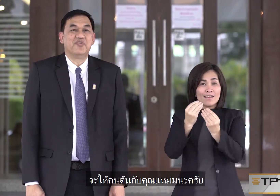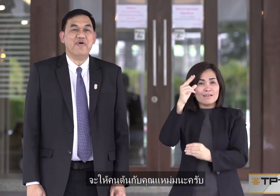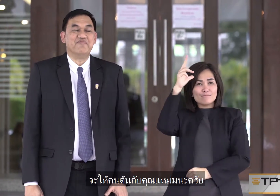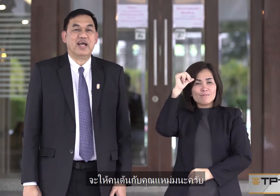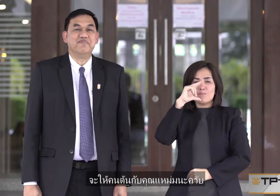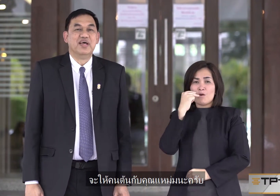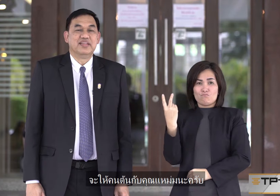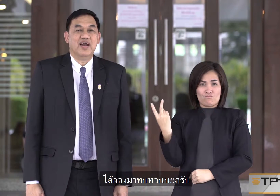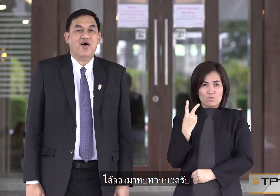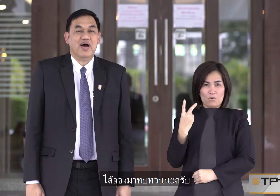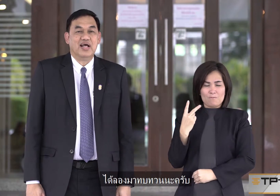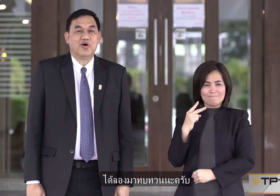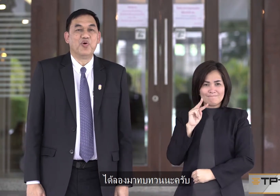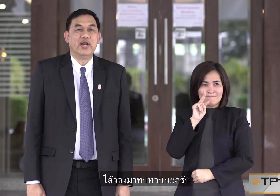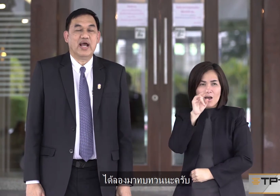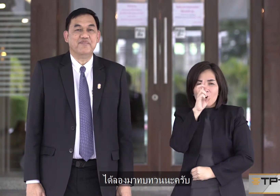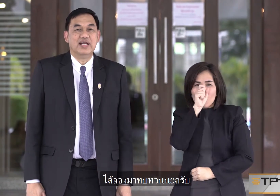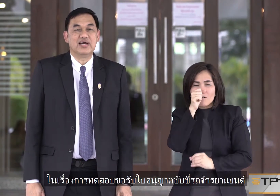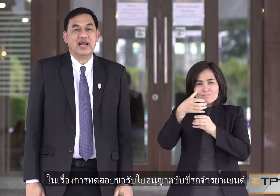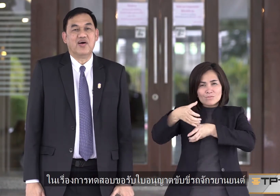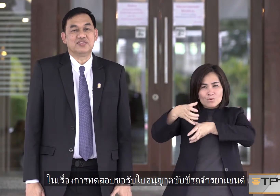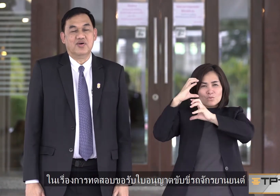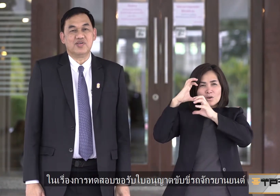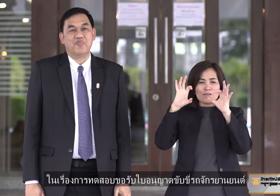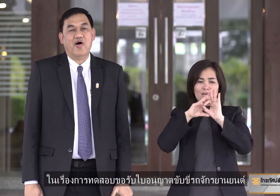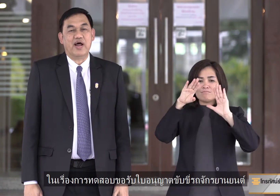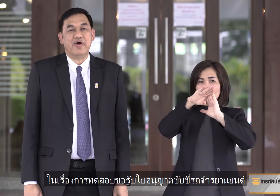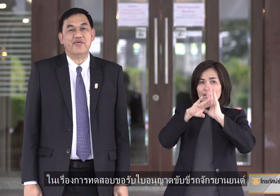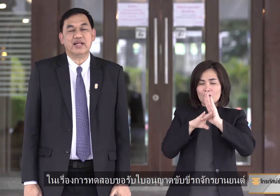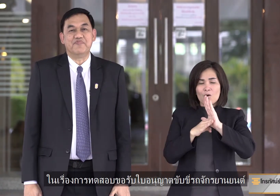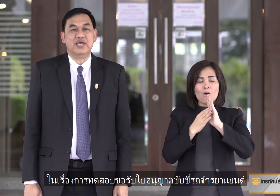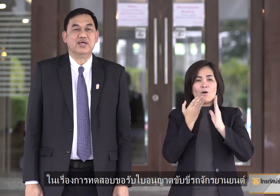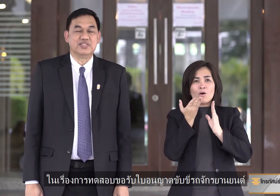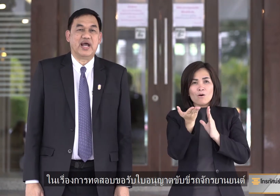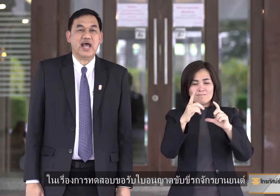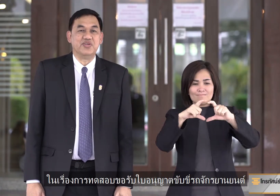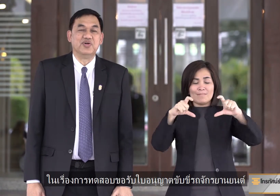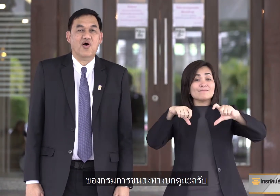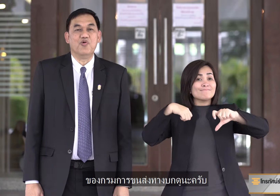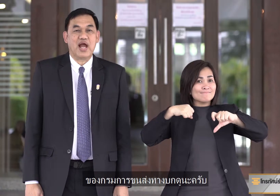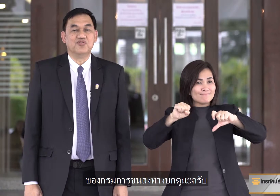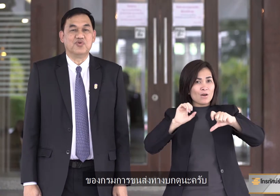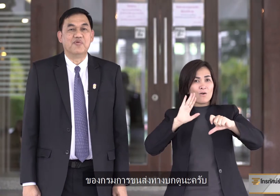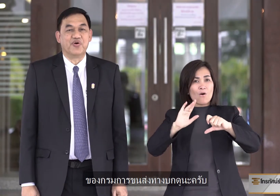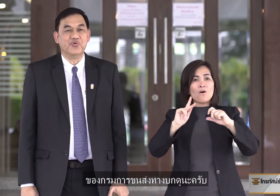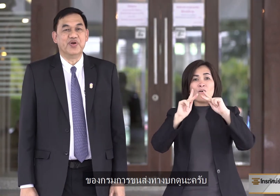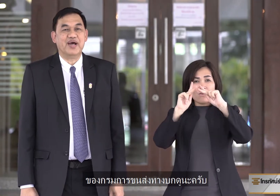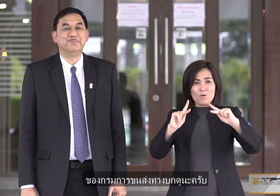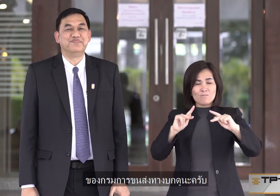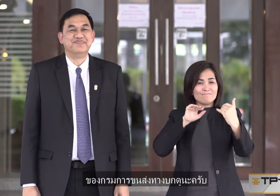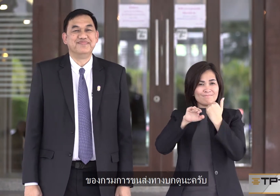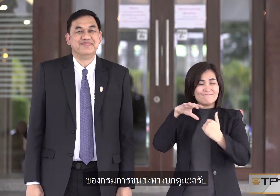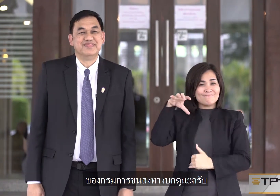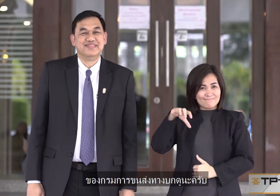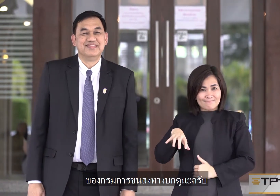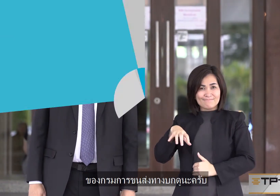กับคุณแหม่มนะครับได้ลองมาทบทวนนะครับในเรื่องการทดสอบขอรับใบอนุญาตขับขี่รถจักรยานยนต์ของกรมการขนส่งทางบกดูนะครับ